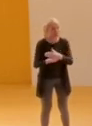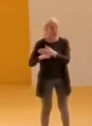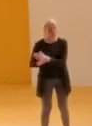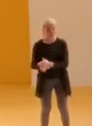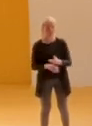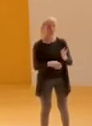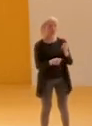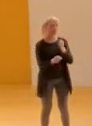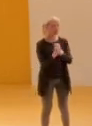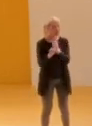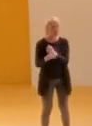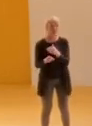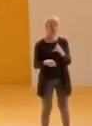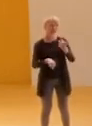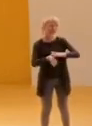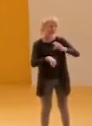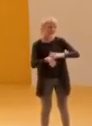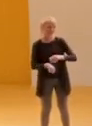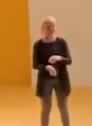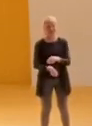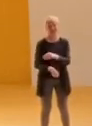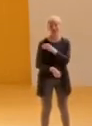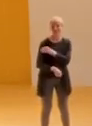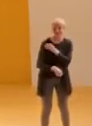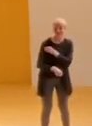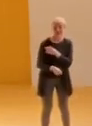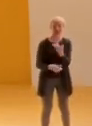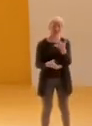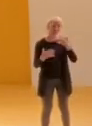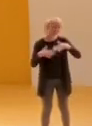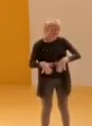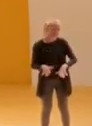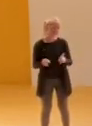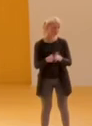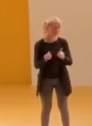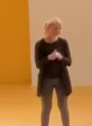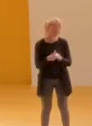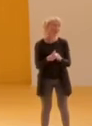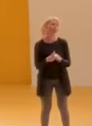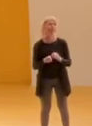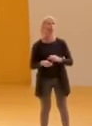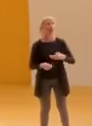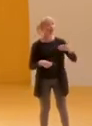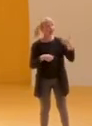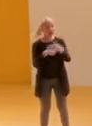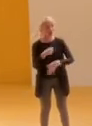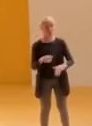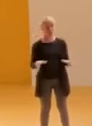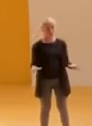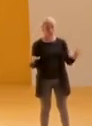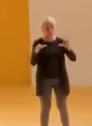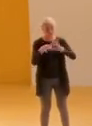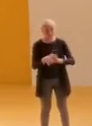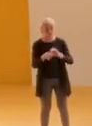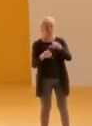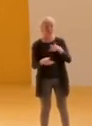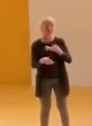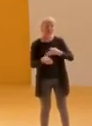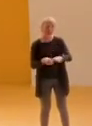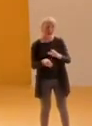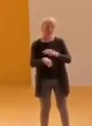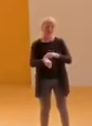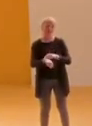efektywny po prostu też fizycznie i materialnie Ale z drugiej strony też finalnie bo dostarcza finalnie dupry usług które są korzystne dla